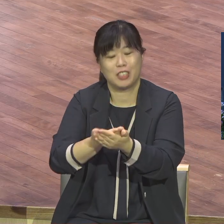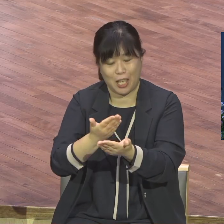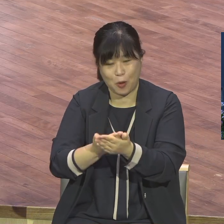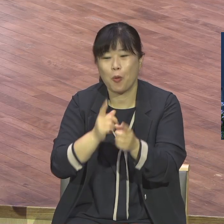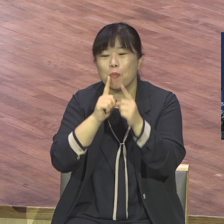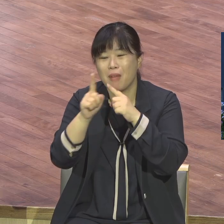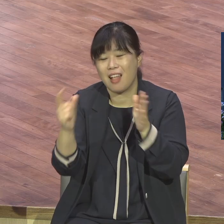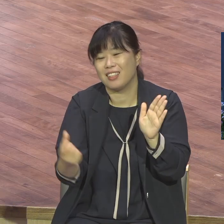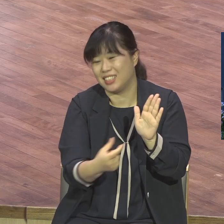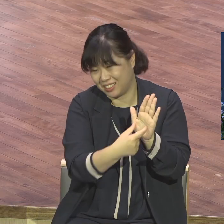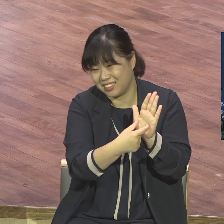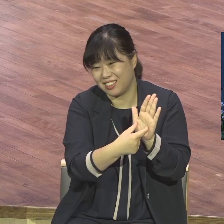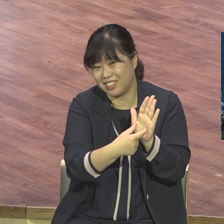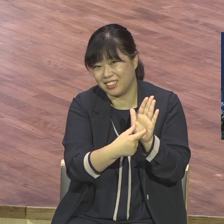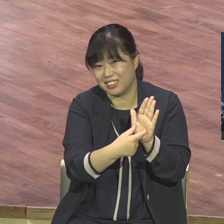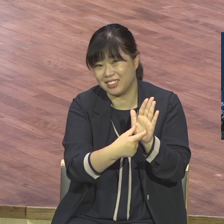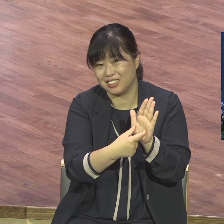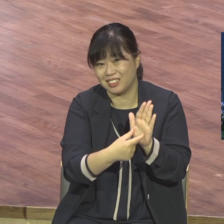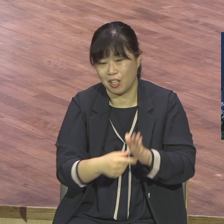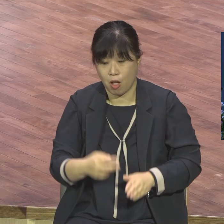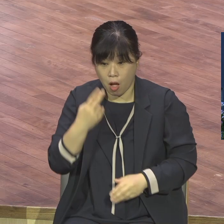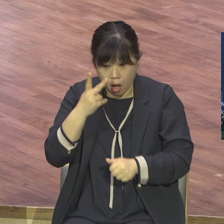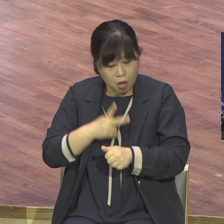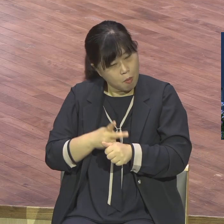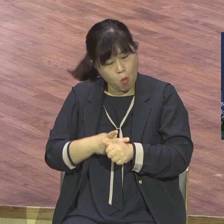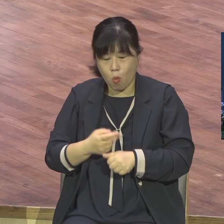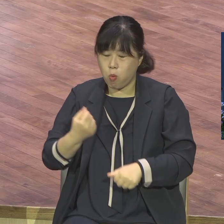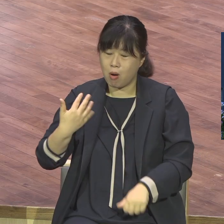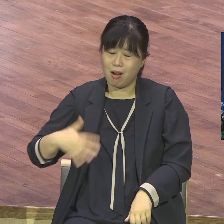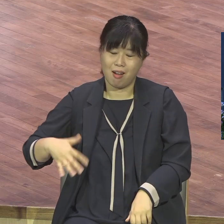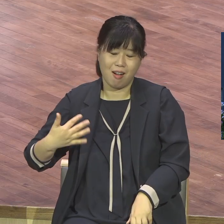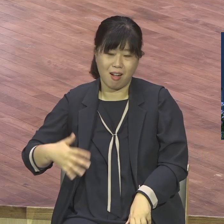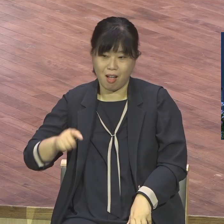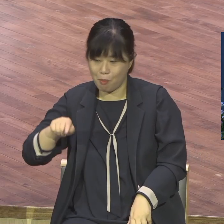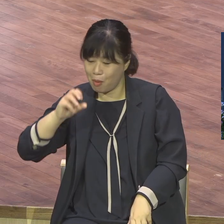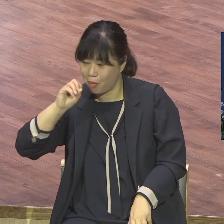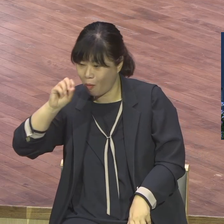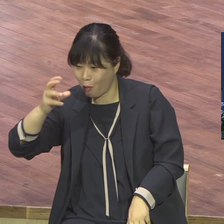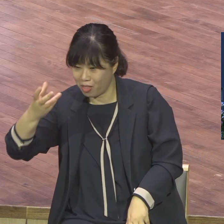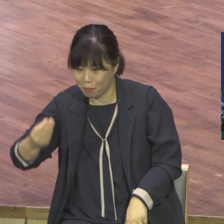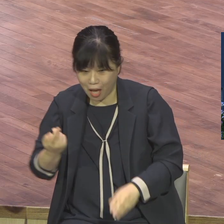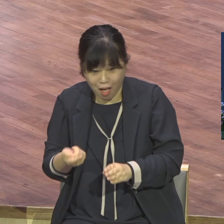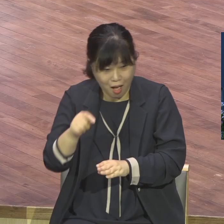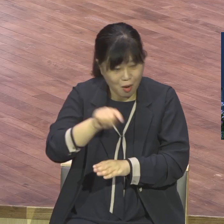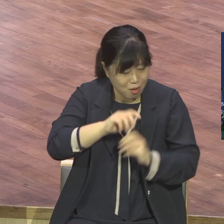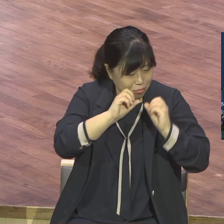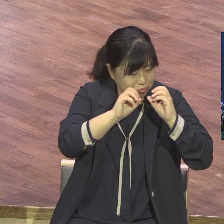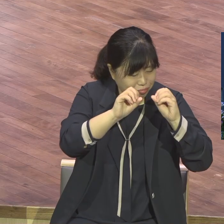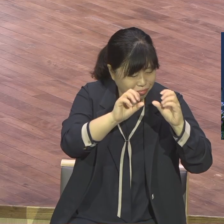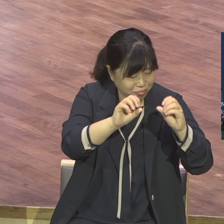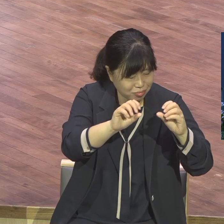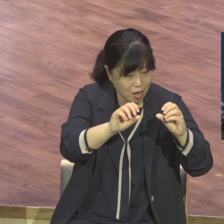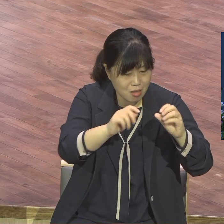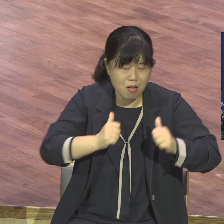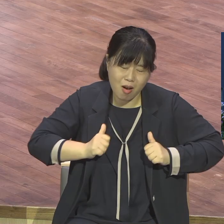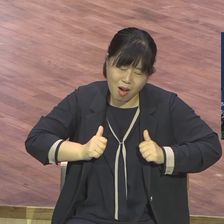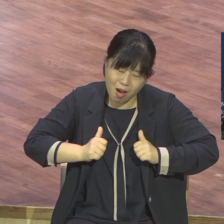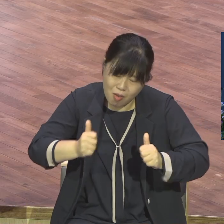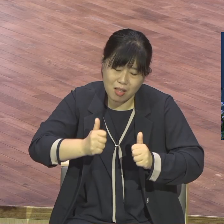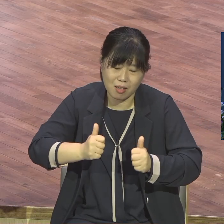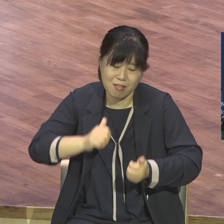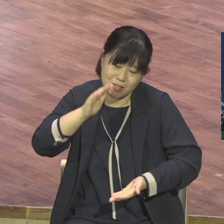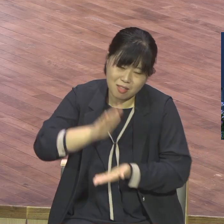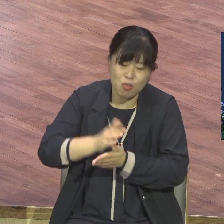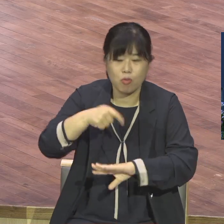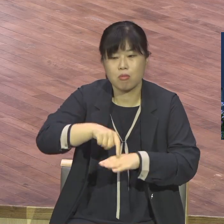가슴 속에 이 선교, 이방인 전도, 영혼 구원, 이방인을 제사로 드리겠다는, 제사물로 드리겠다는 가슴이 꽉